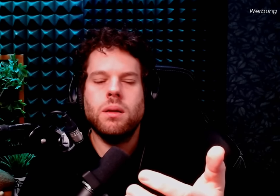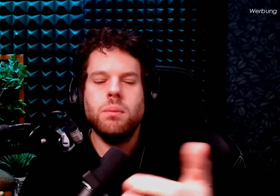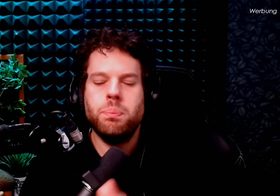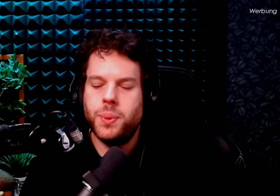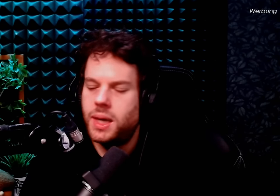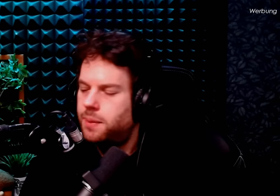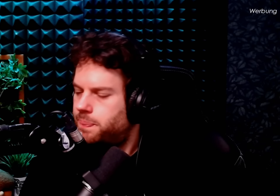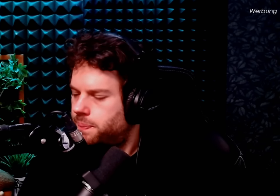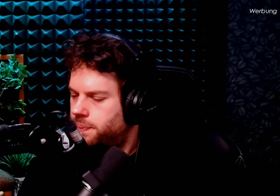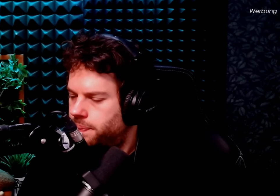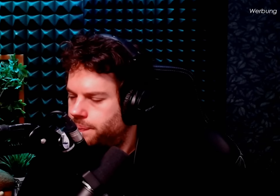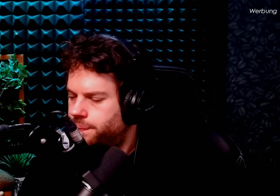Biep!